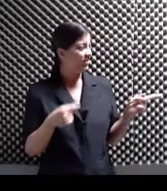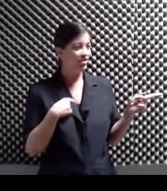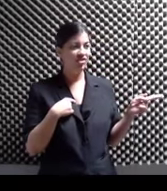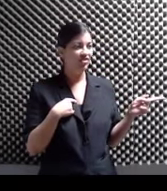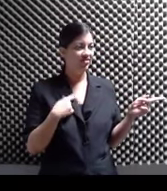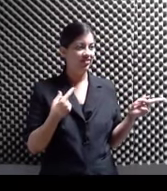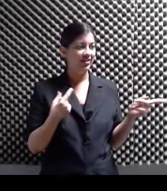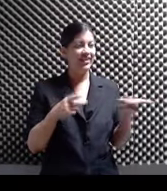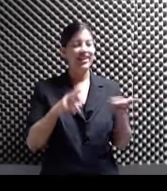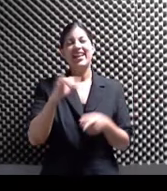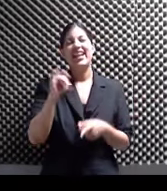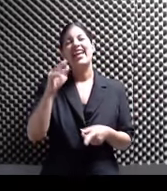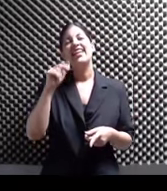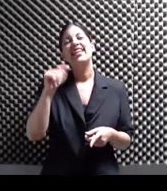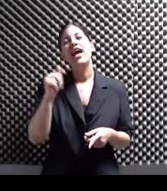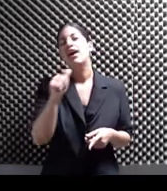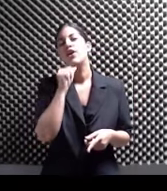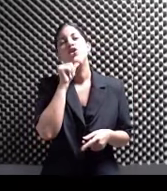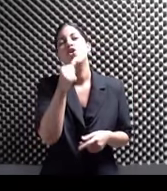Reina no me vota.